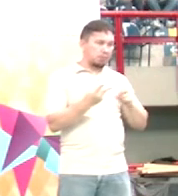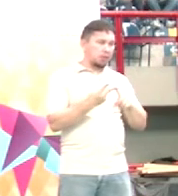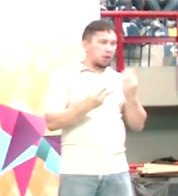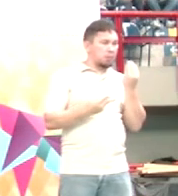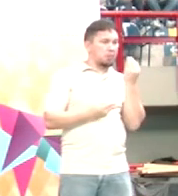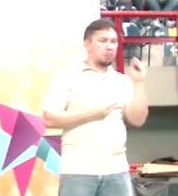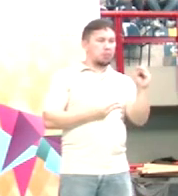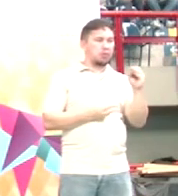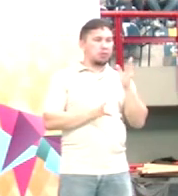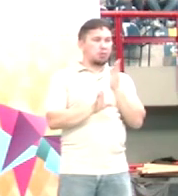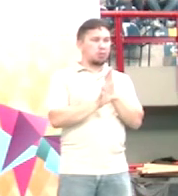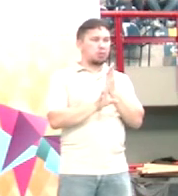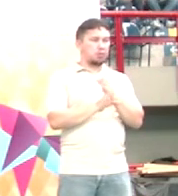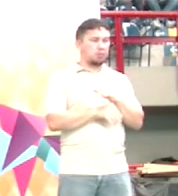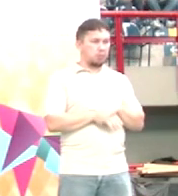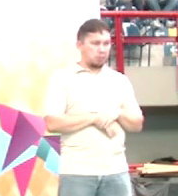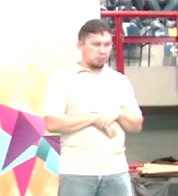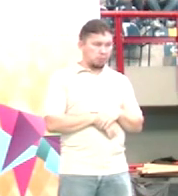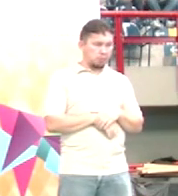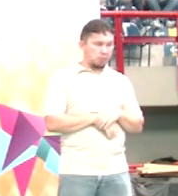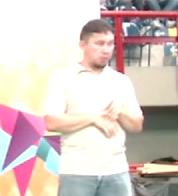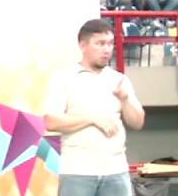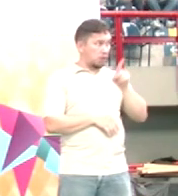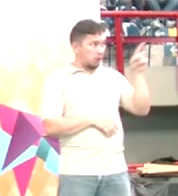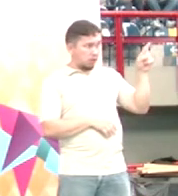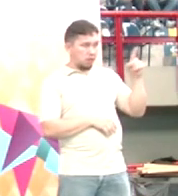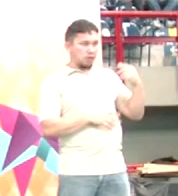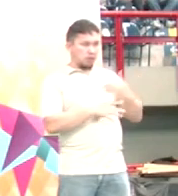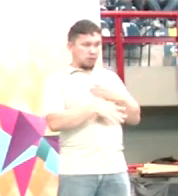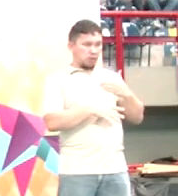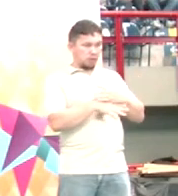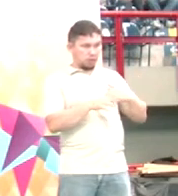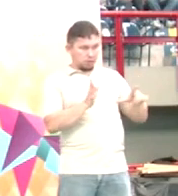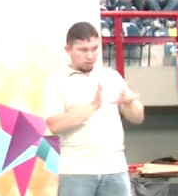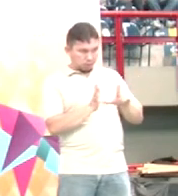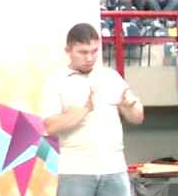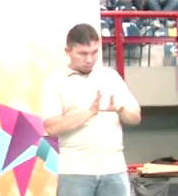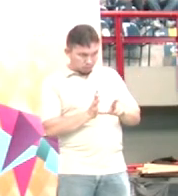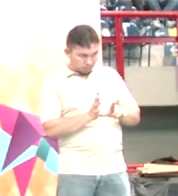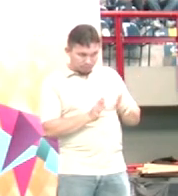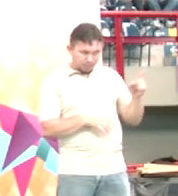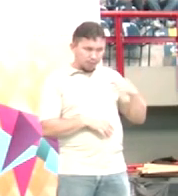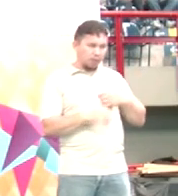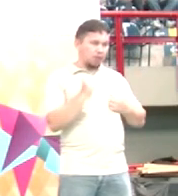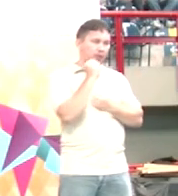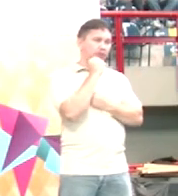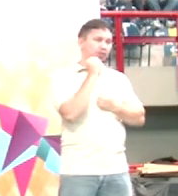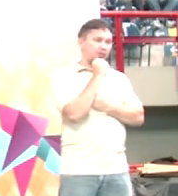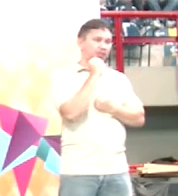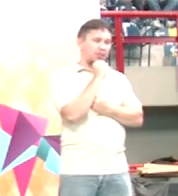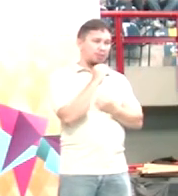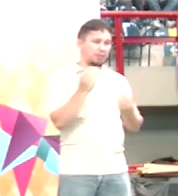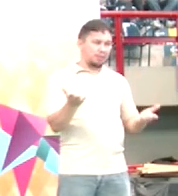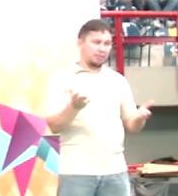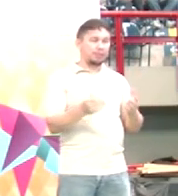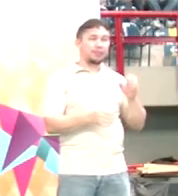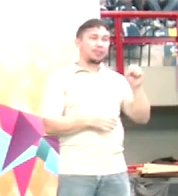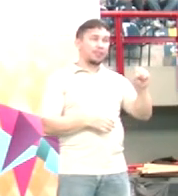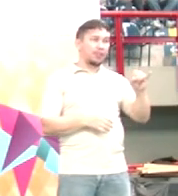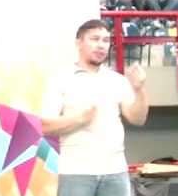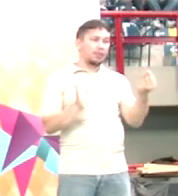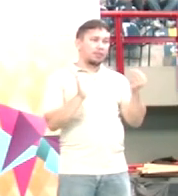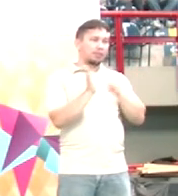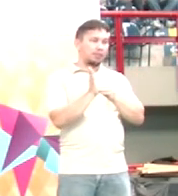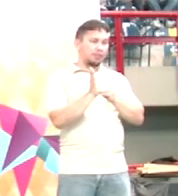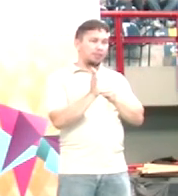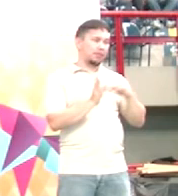Por quê? Porque ninguém diz eu vou ao centro de lojas. Todo mundo diz vou ao shopping center. Se você escreve a